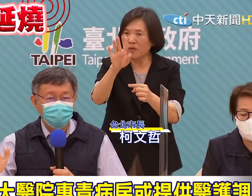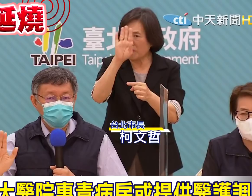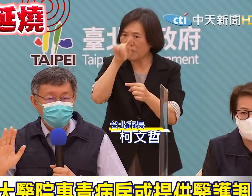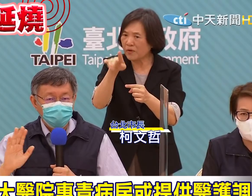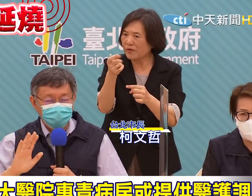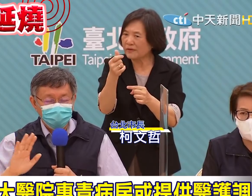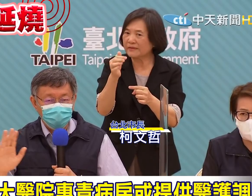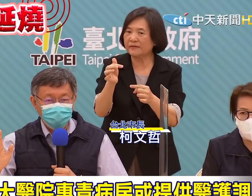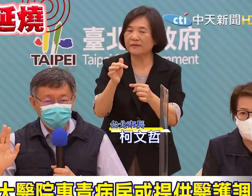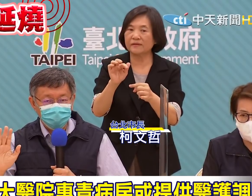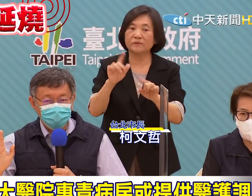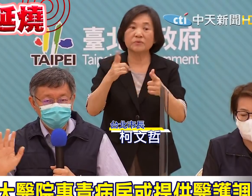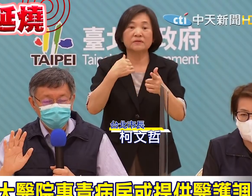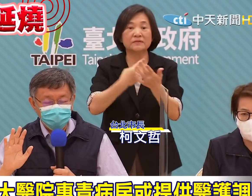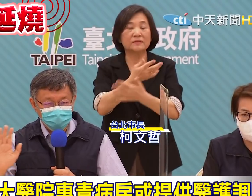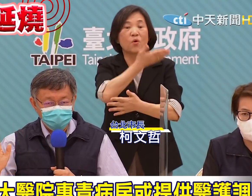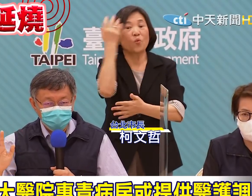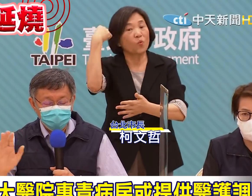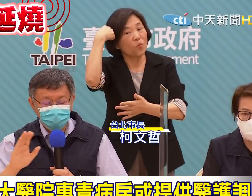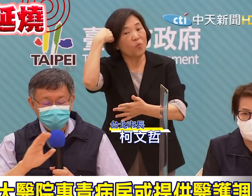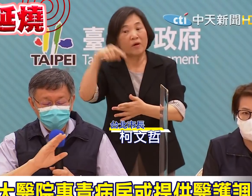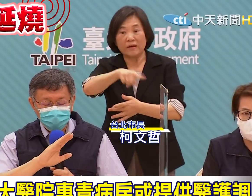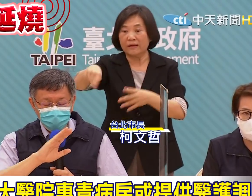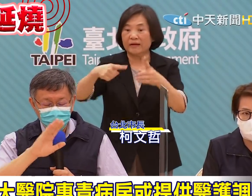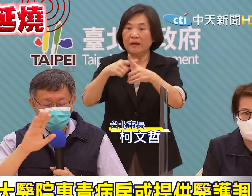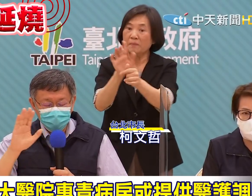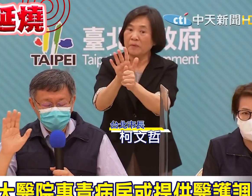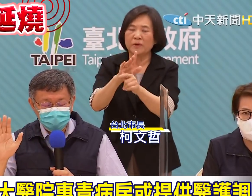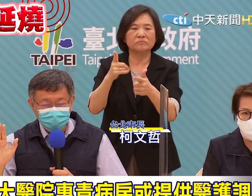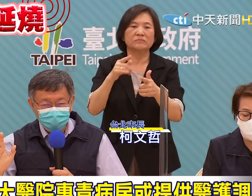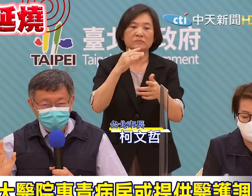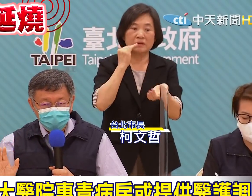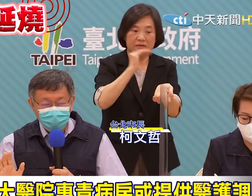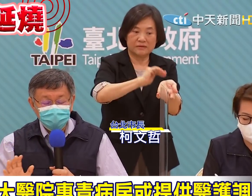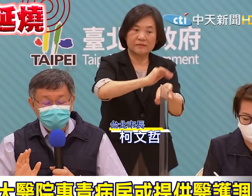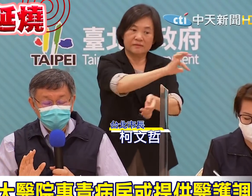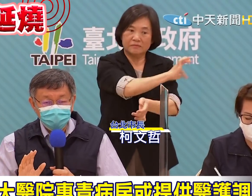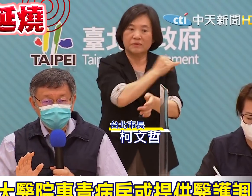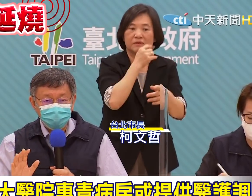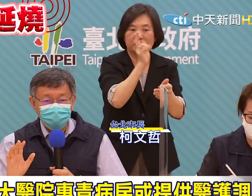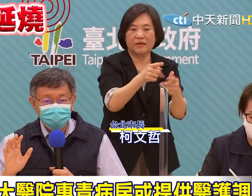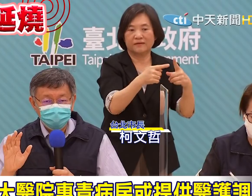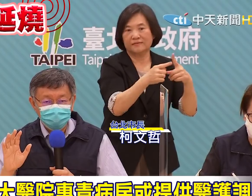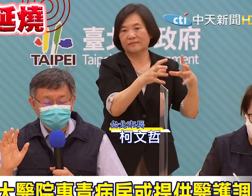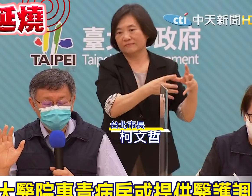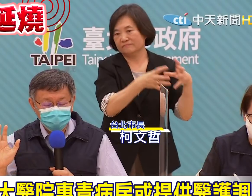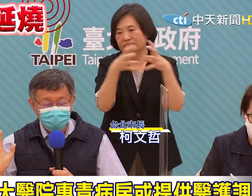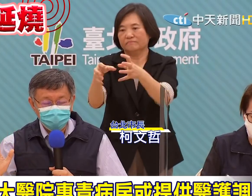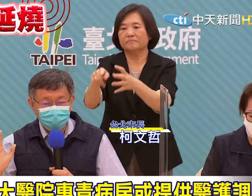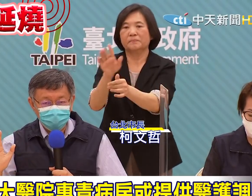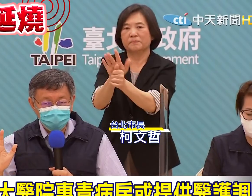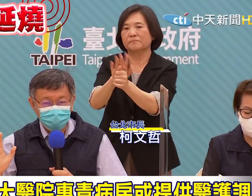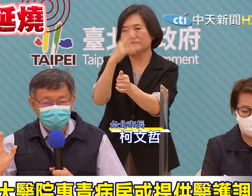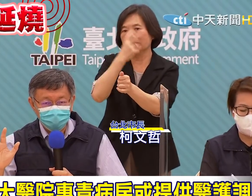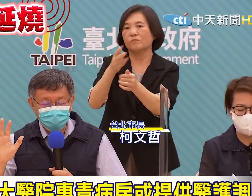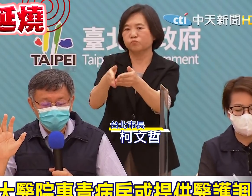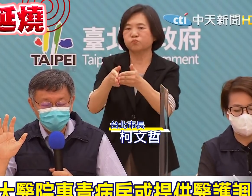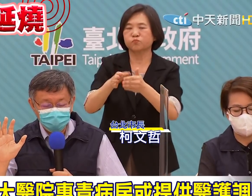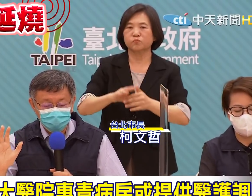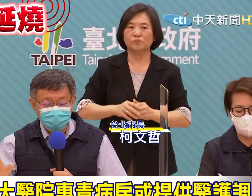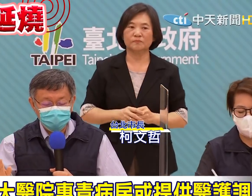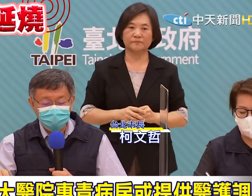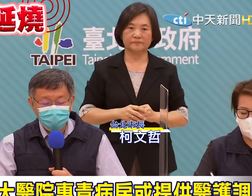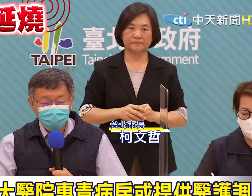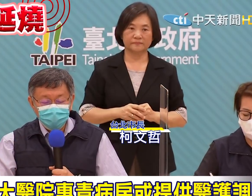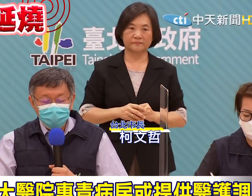有旅馆的工作人员可以处理，所以他们那些人哦，有需要一定比例的医务